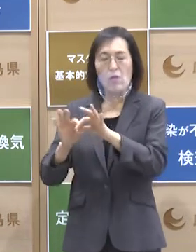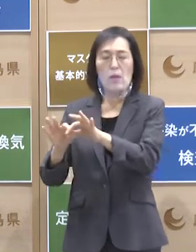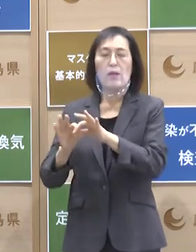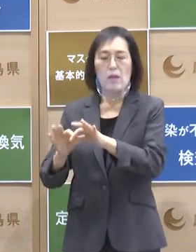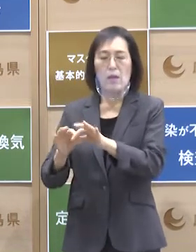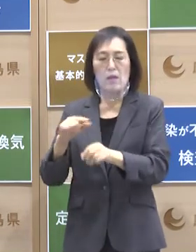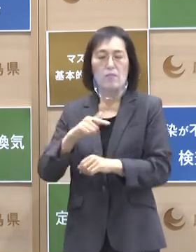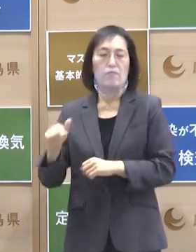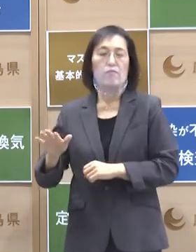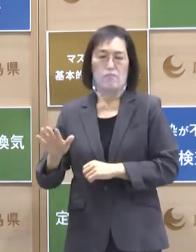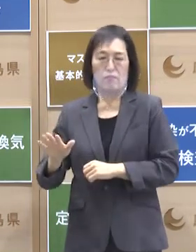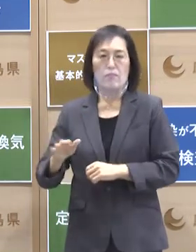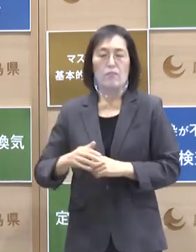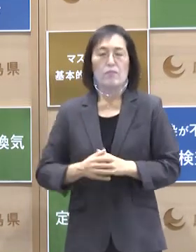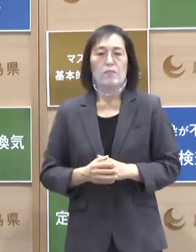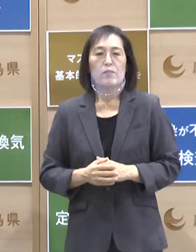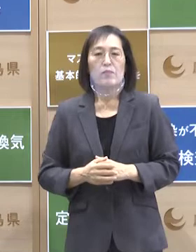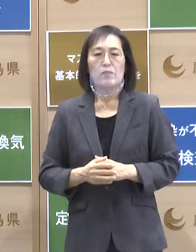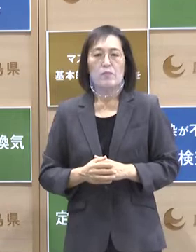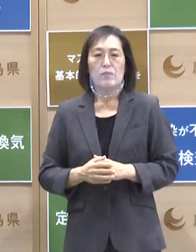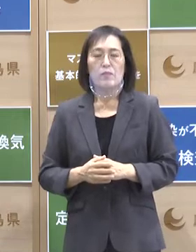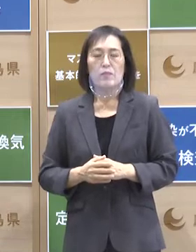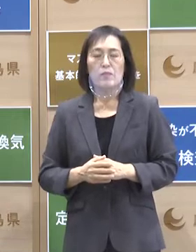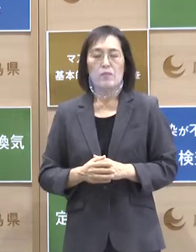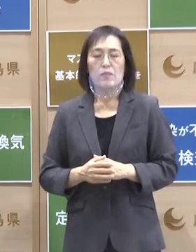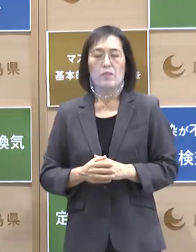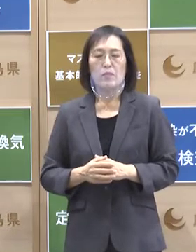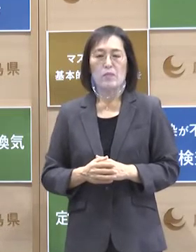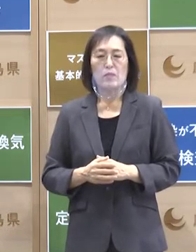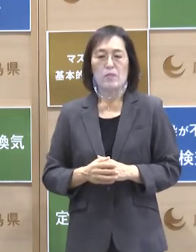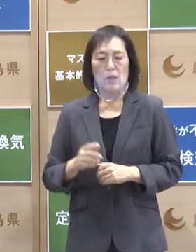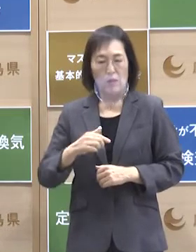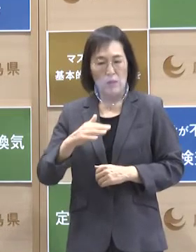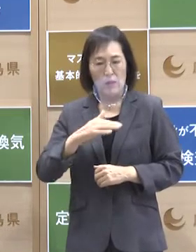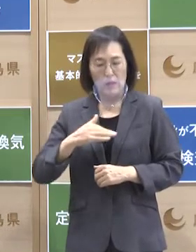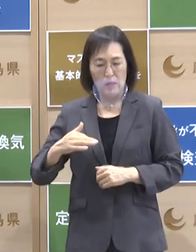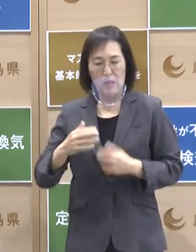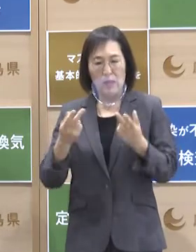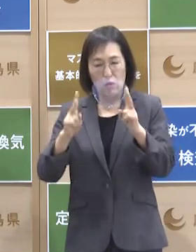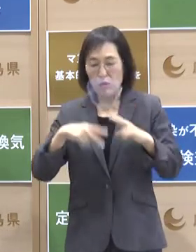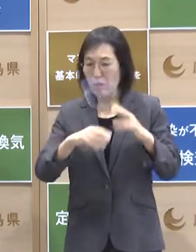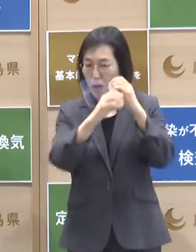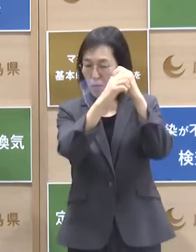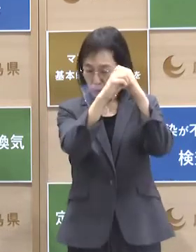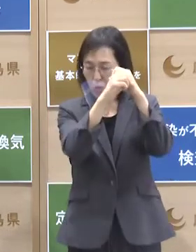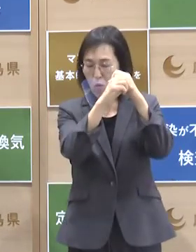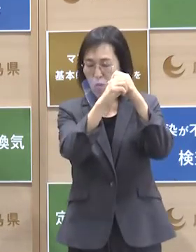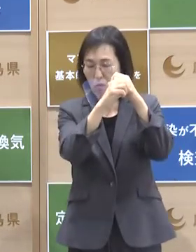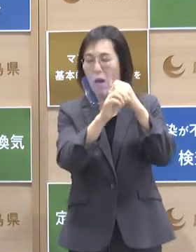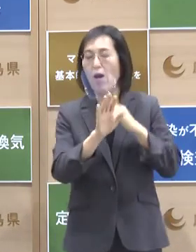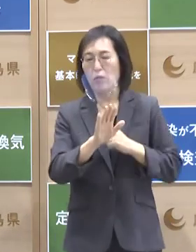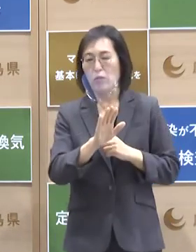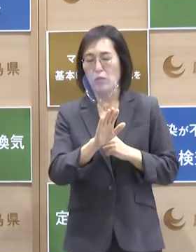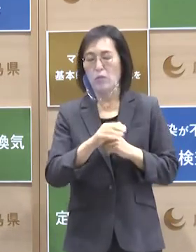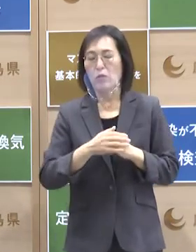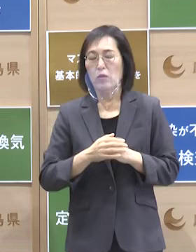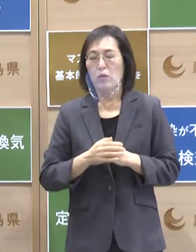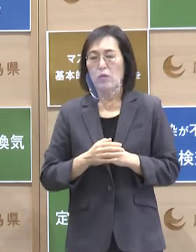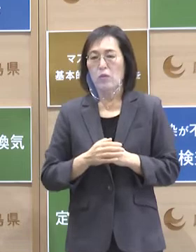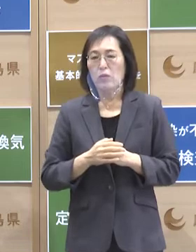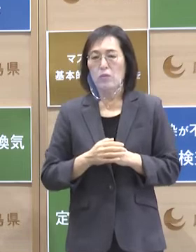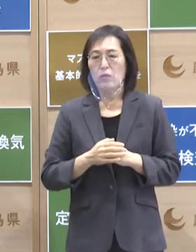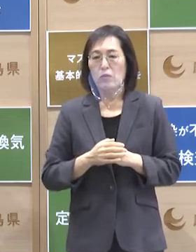ね。そういった中で我々 の, この目指している、広島ビジョンがあります、それ